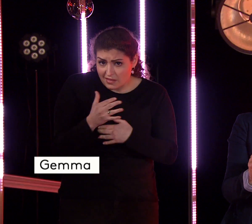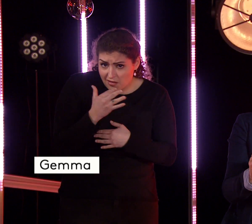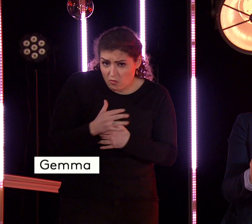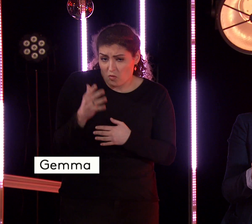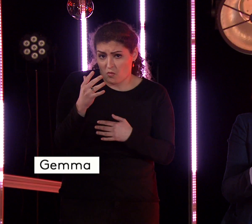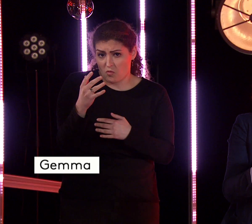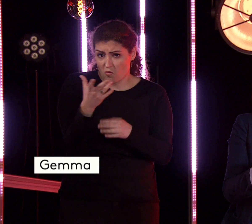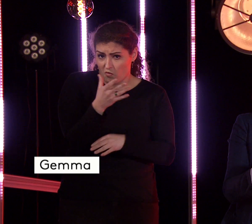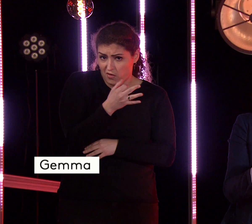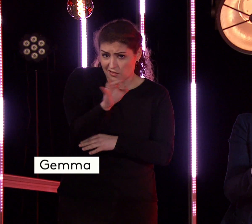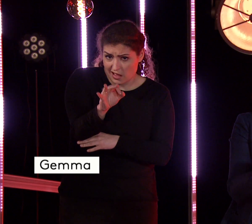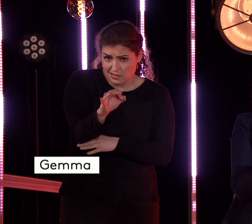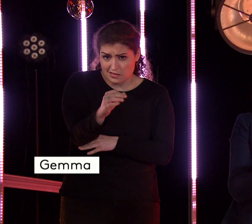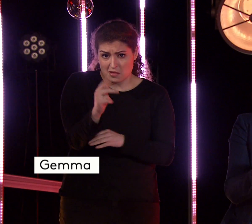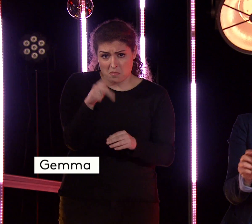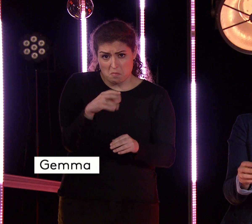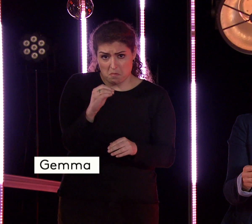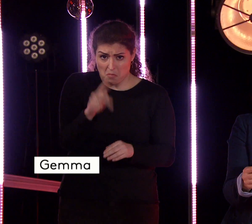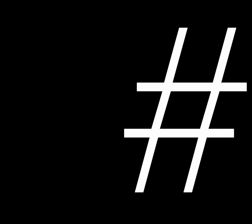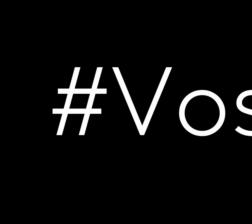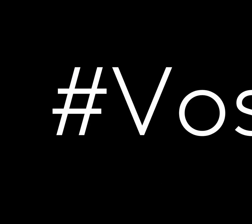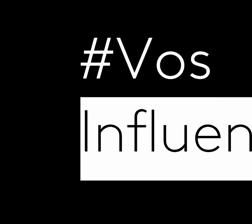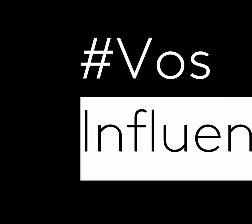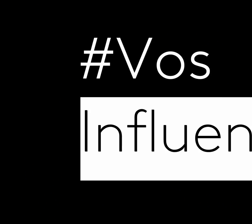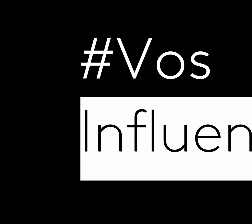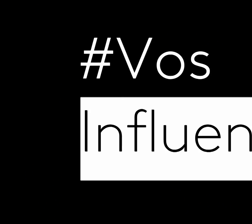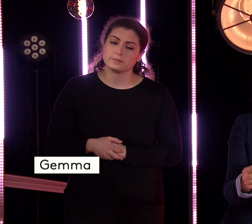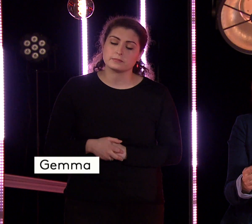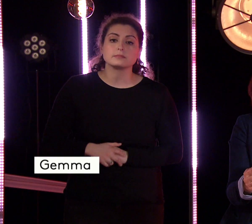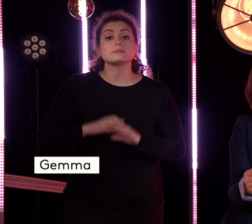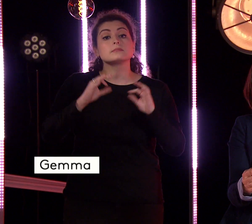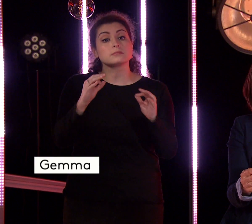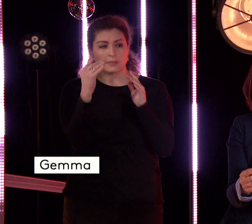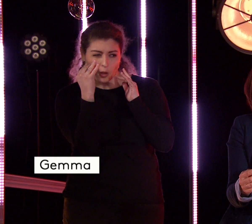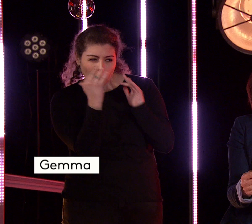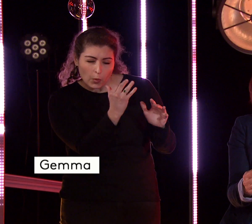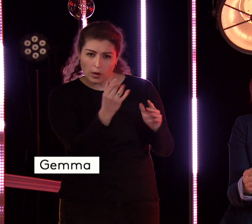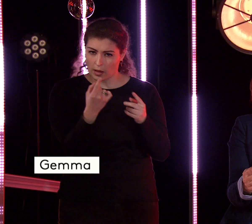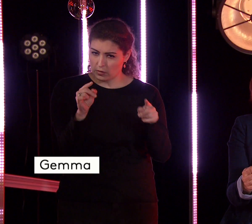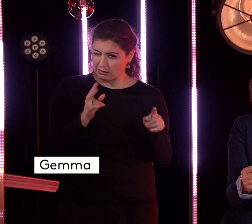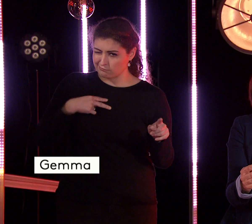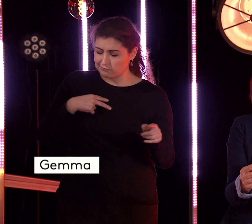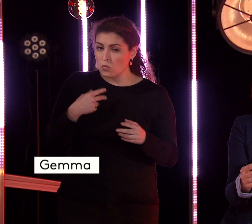pop on va dire comme ça mes influences musicales